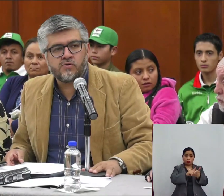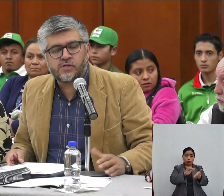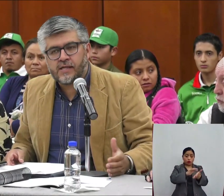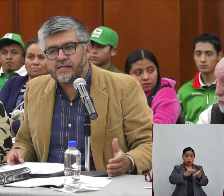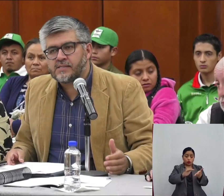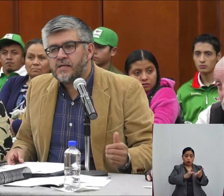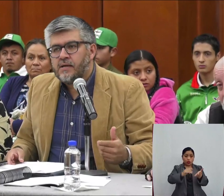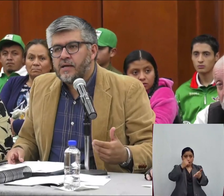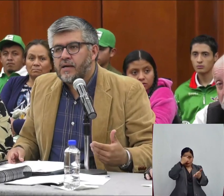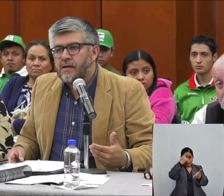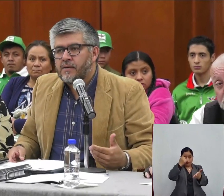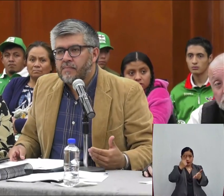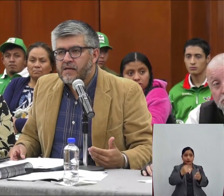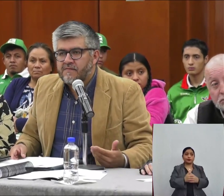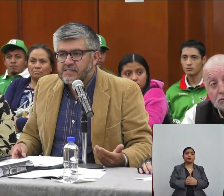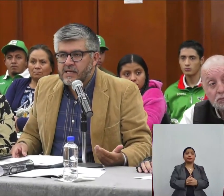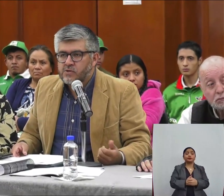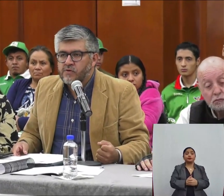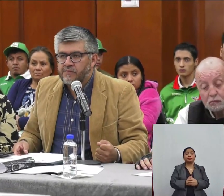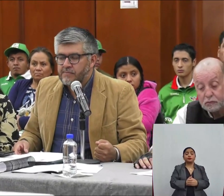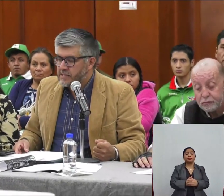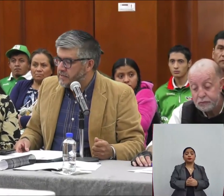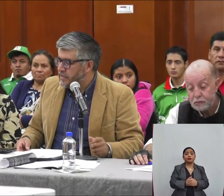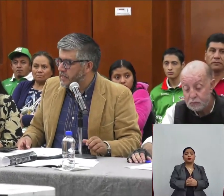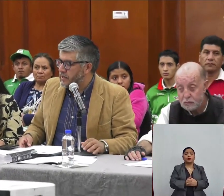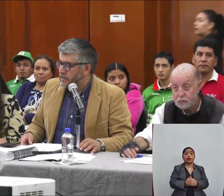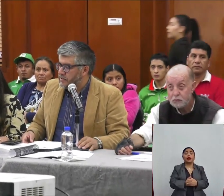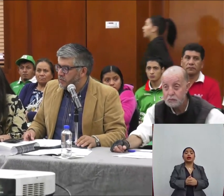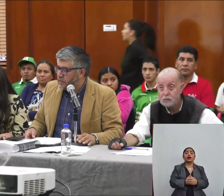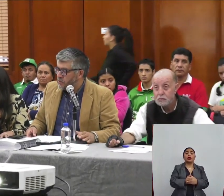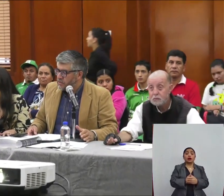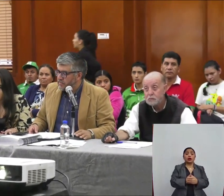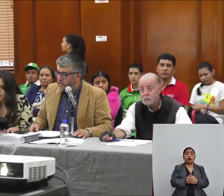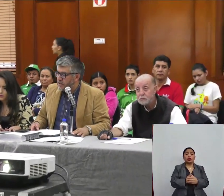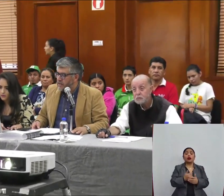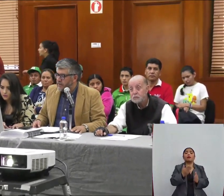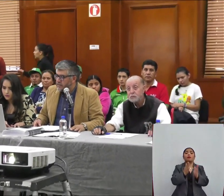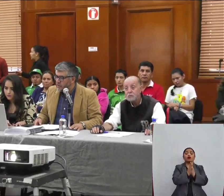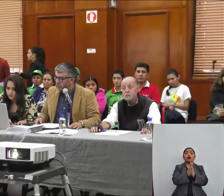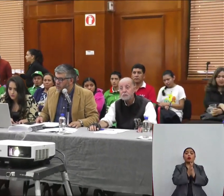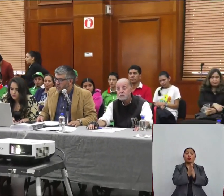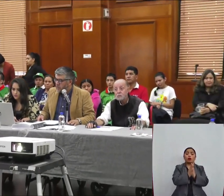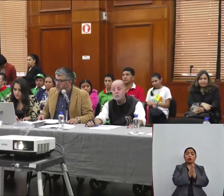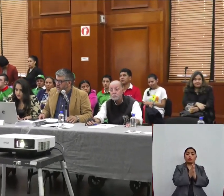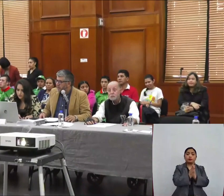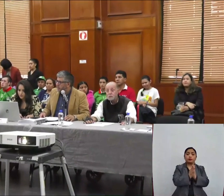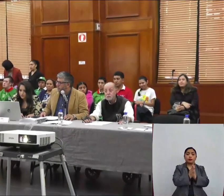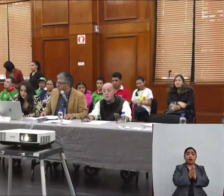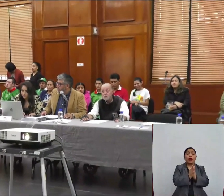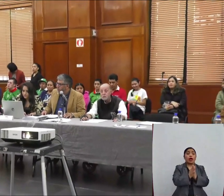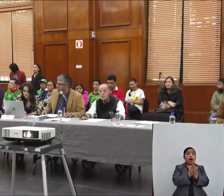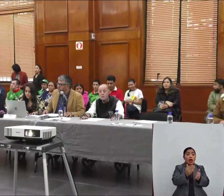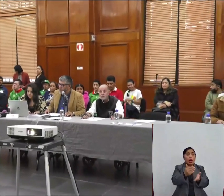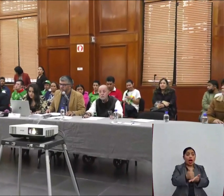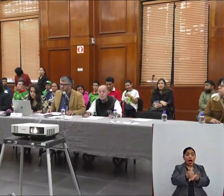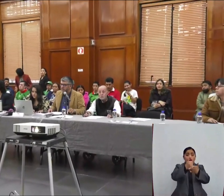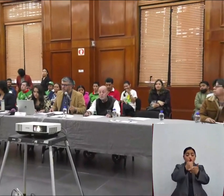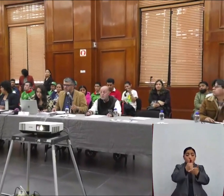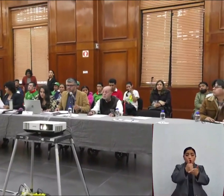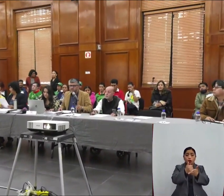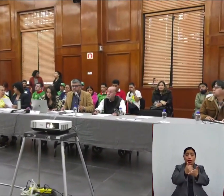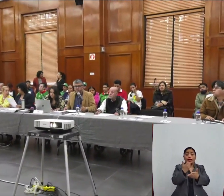uno de ustedes manifestar su afirmativa de una u otra manera, levantando la mano para